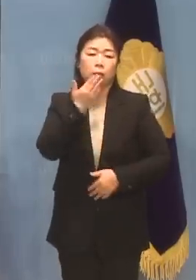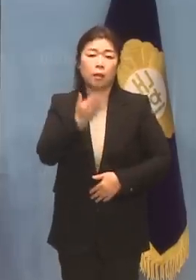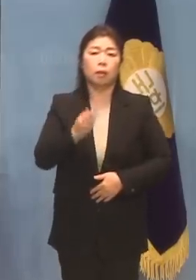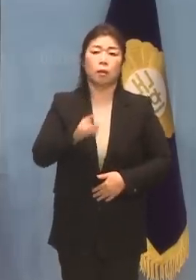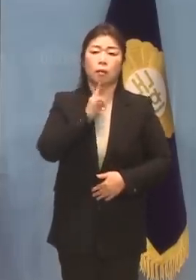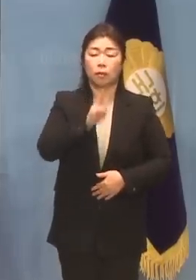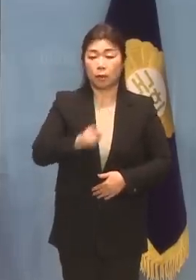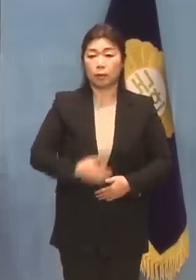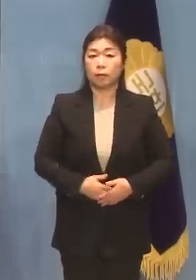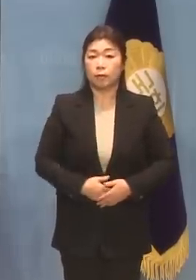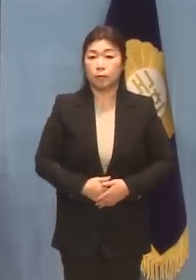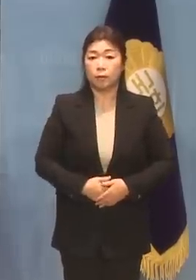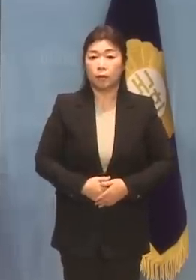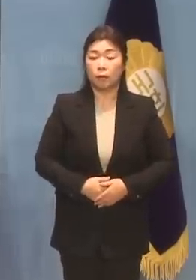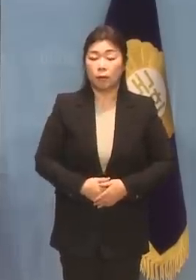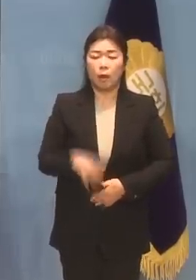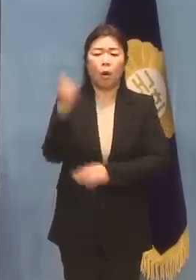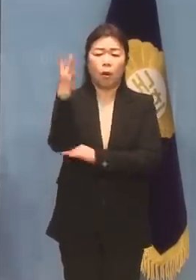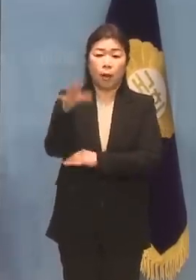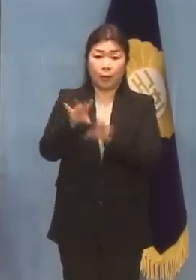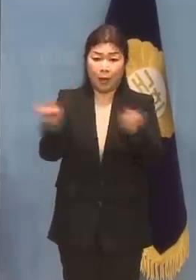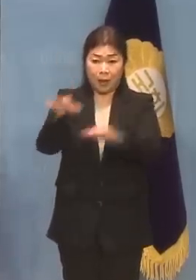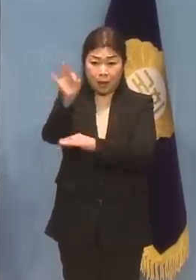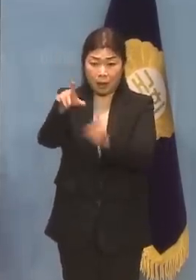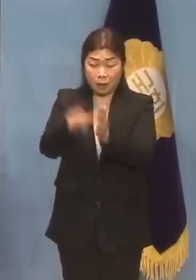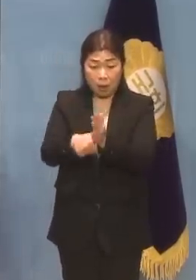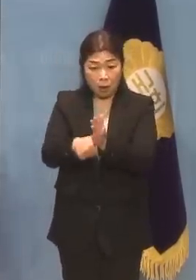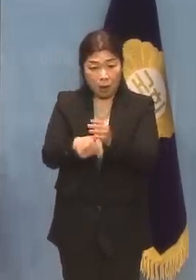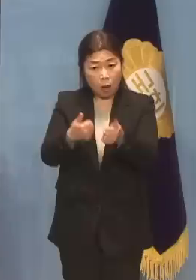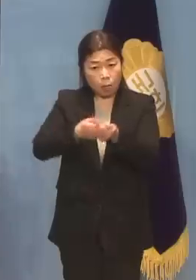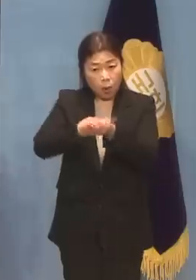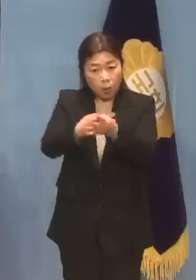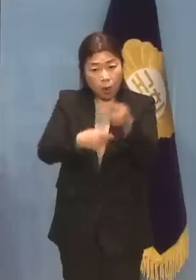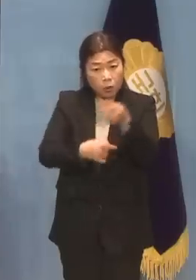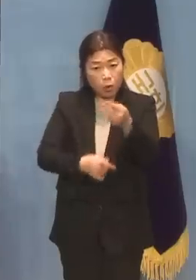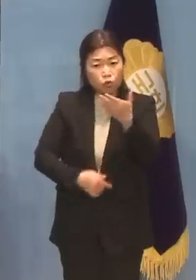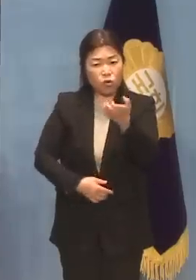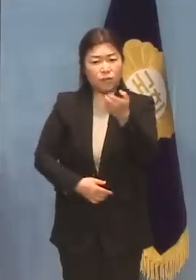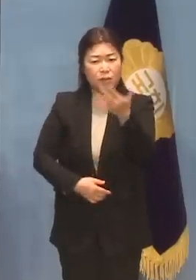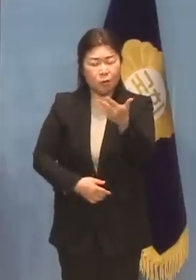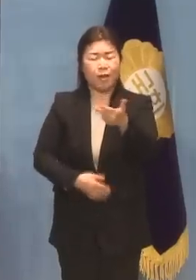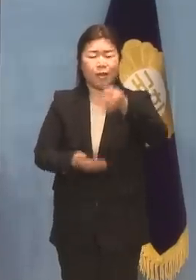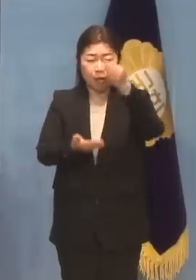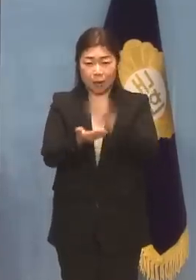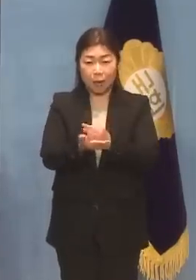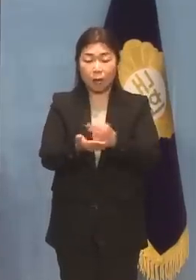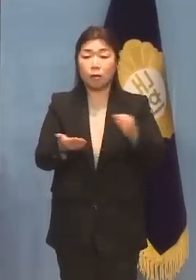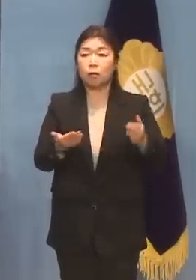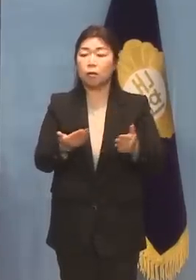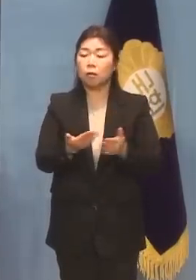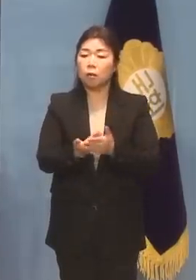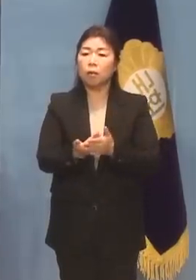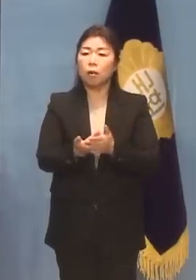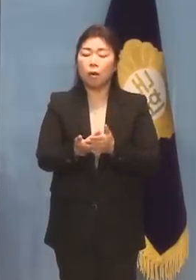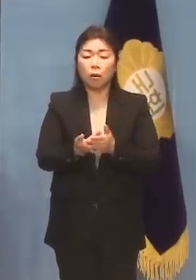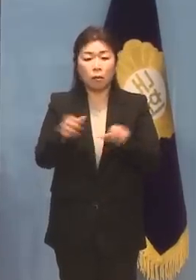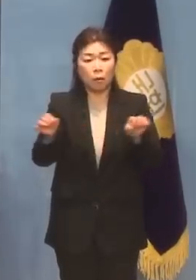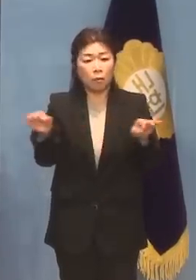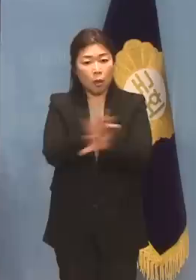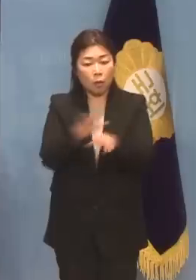있습니다. 구매 당시에 평당 약 1,097원 인점을 감안한다면 약